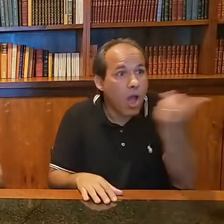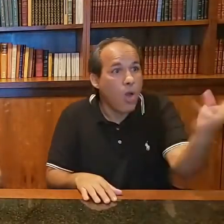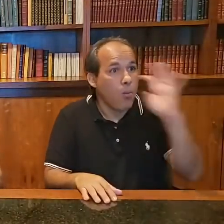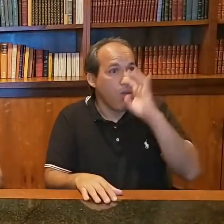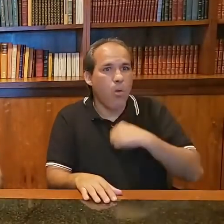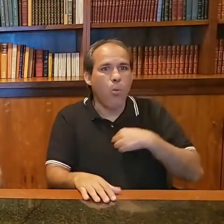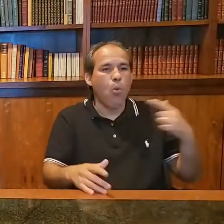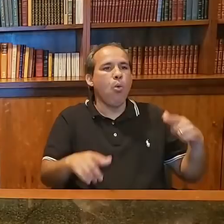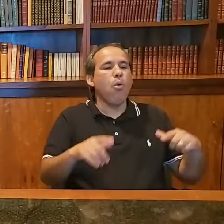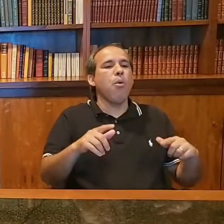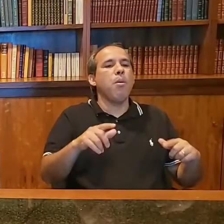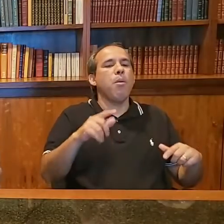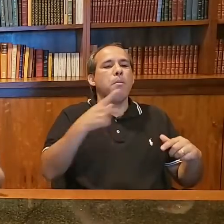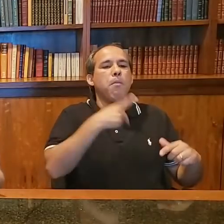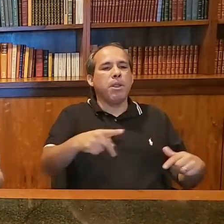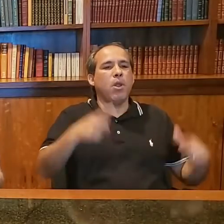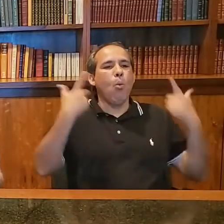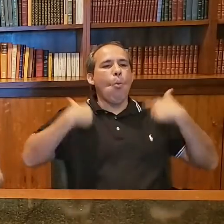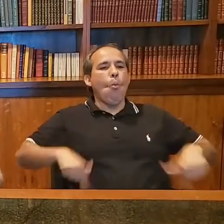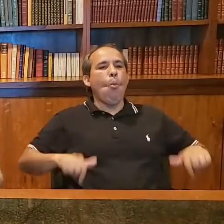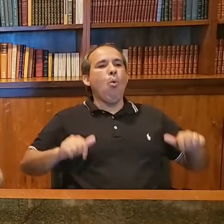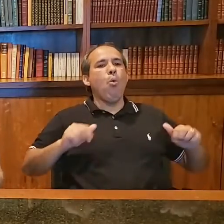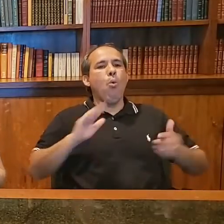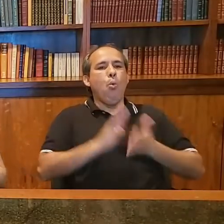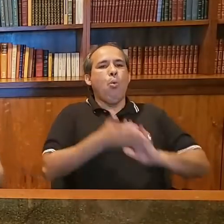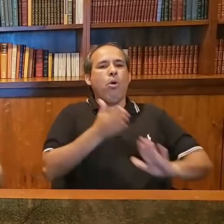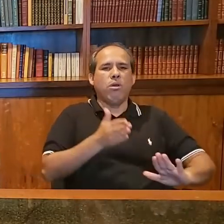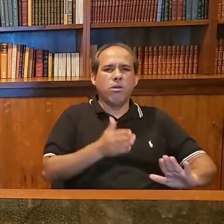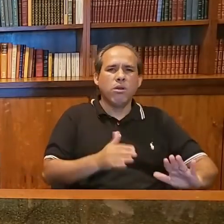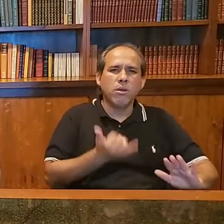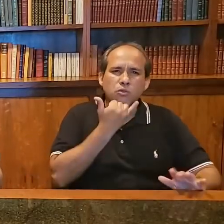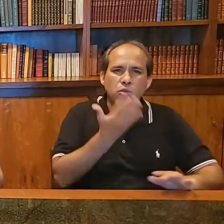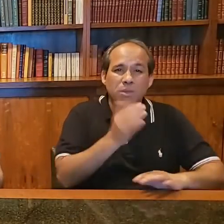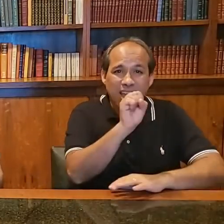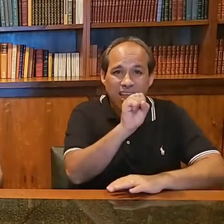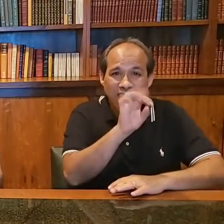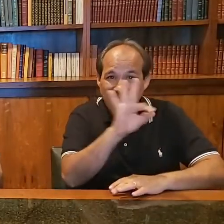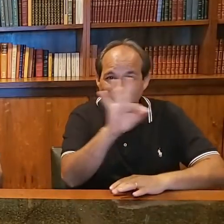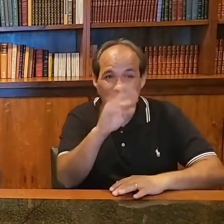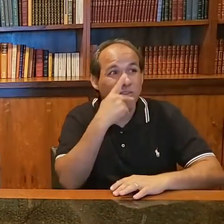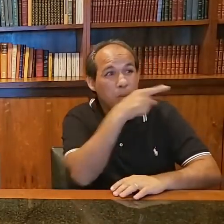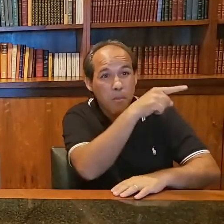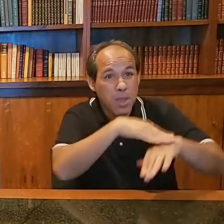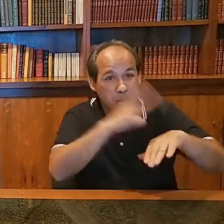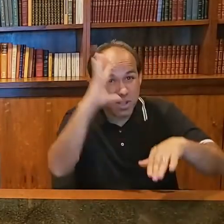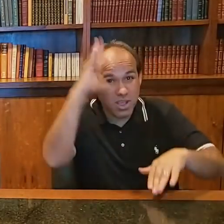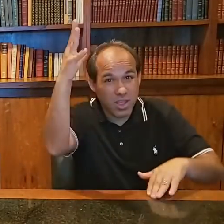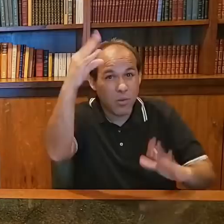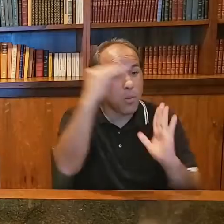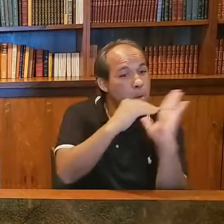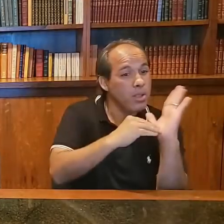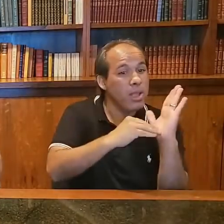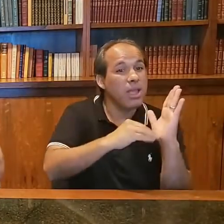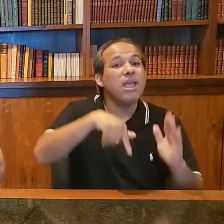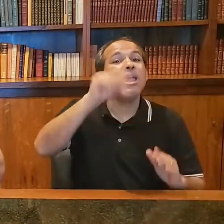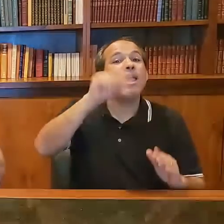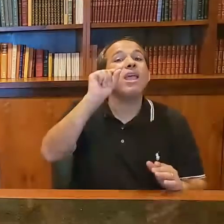de omissão. Quando o Supremo decidiu que as medidas restritivas cabem a governadores,